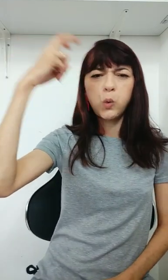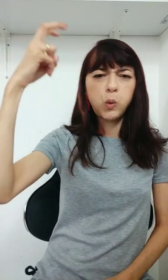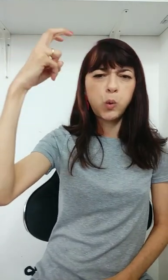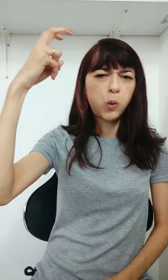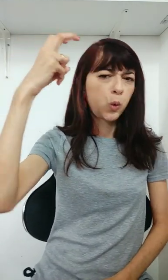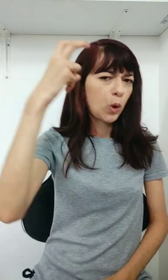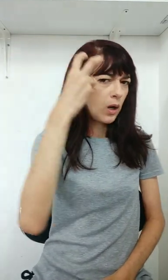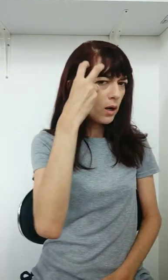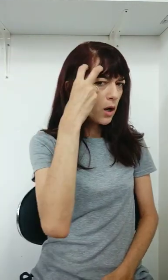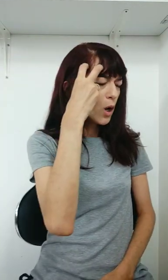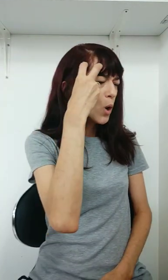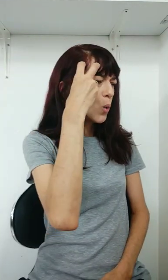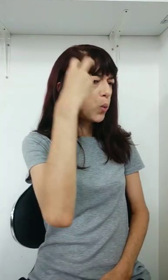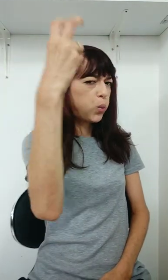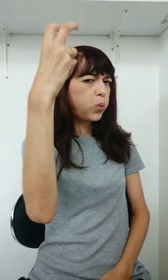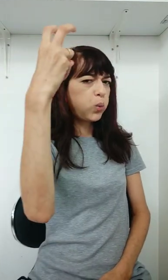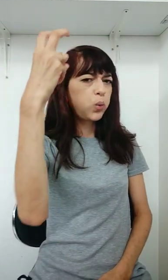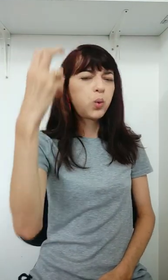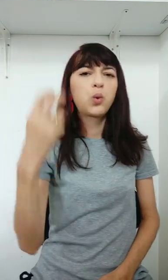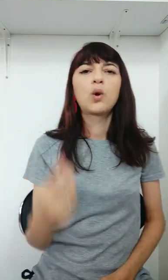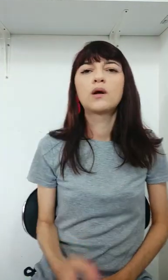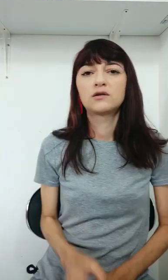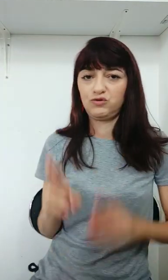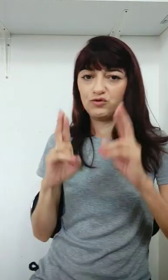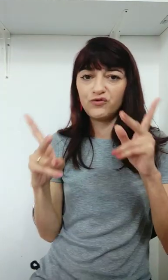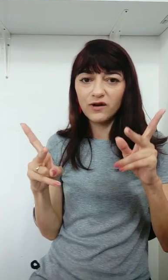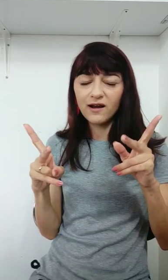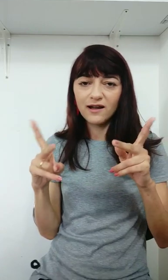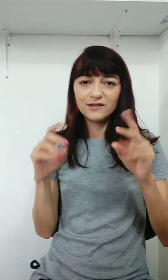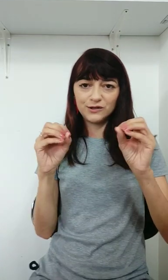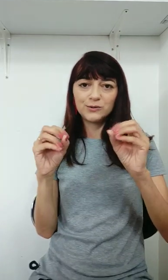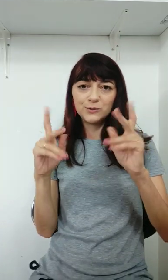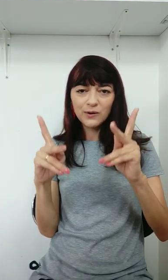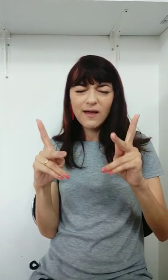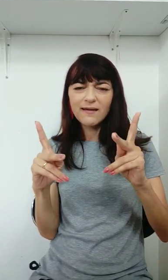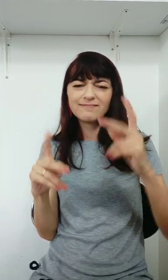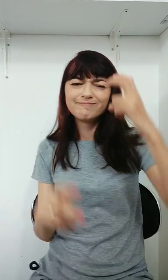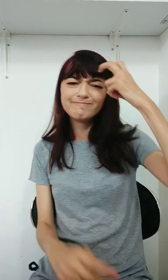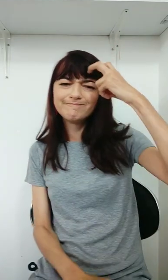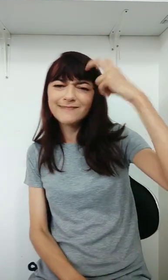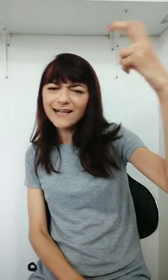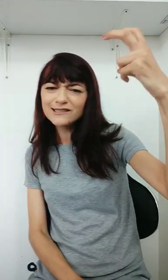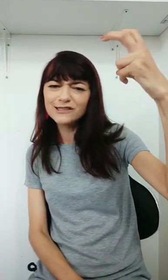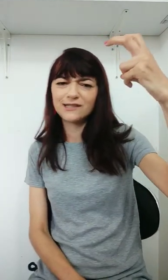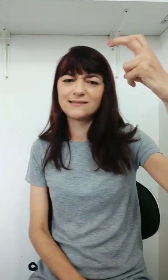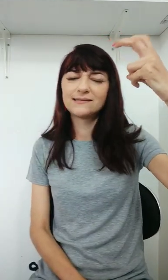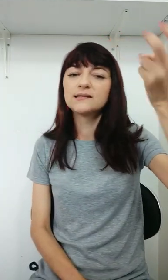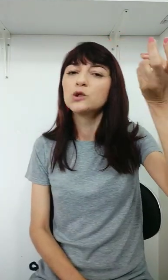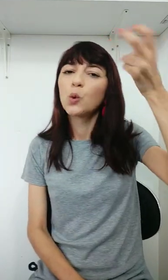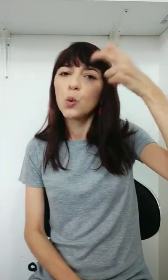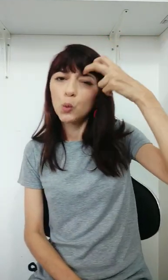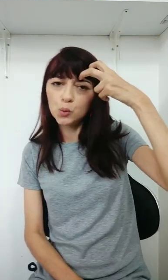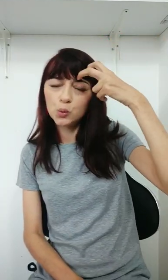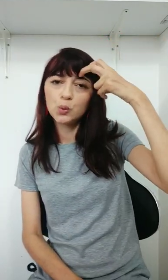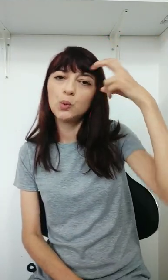É diferente desse sinal, tá? Esse é o sinal de inteligência, tá bom? Esse é o sinal de inteligência e